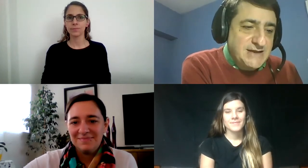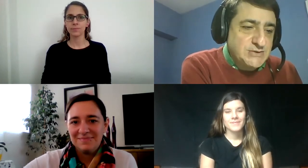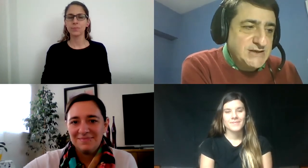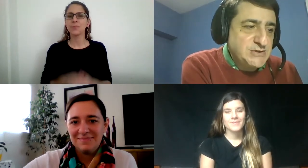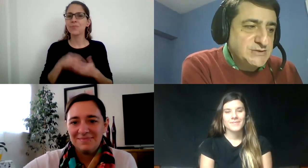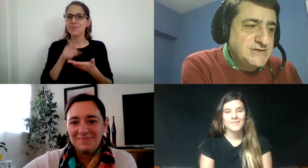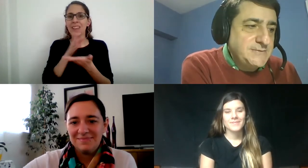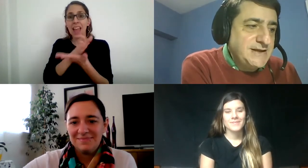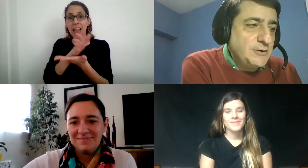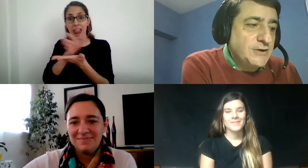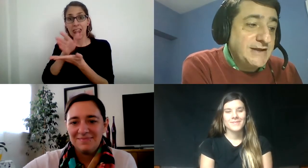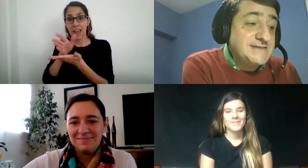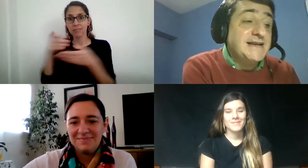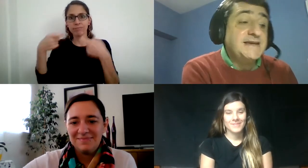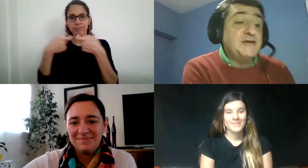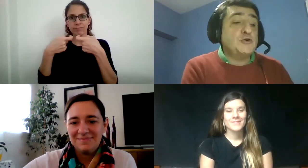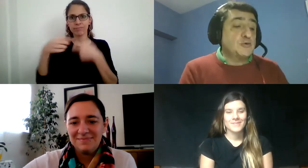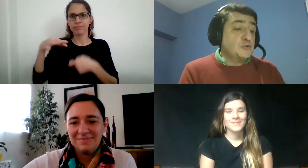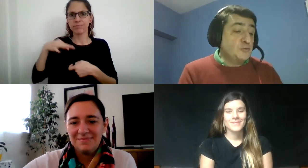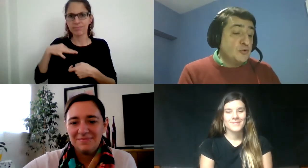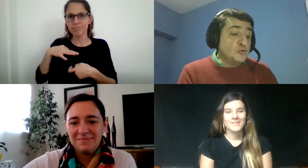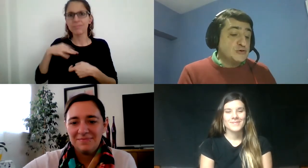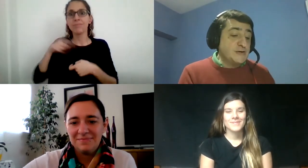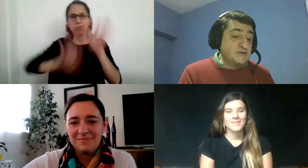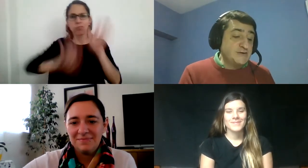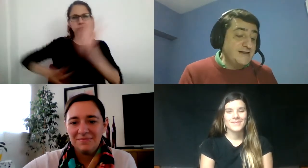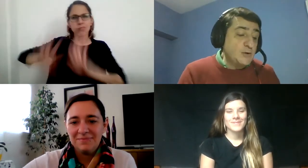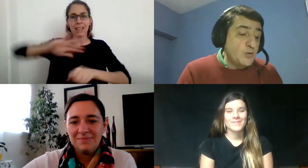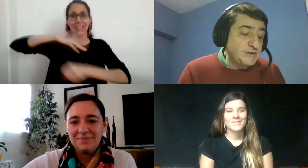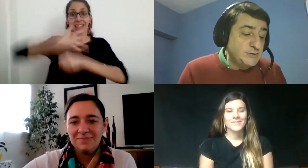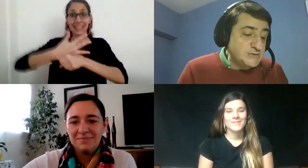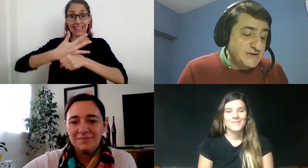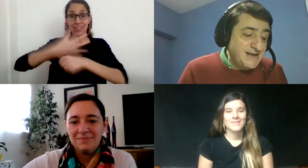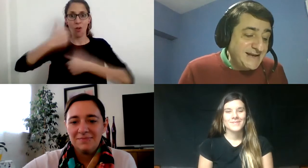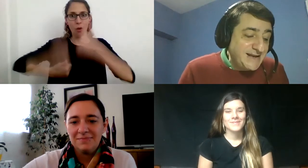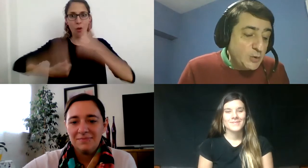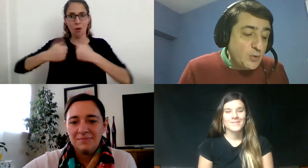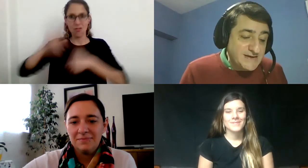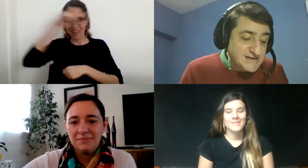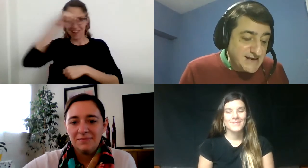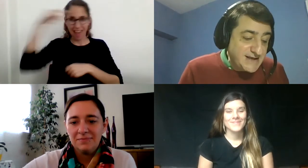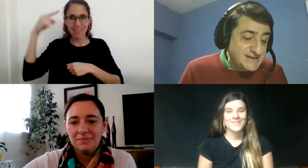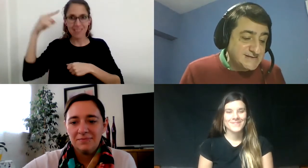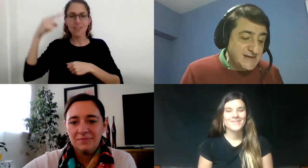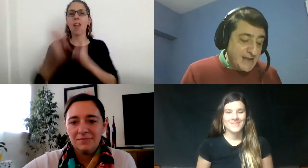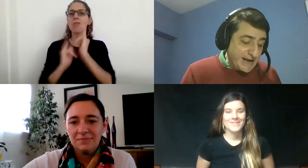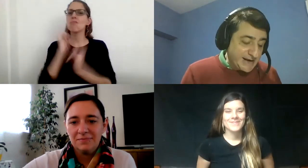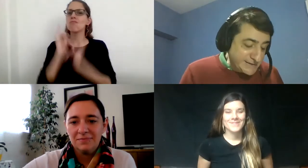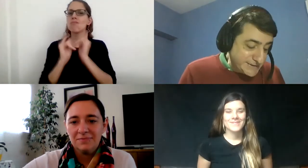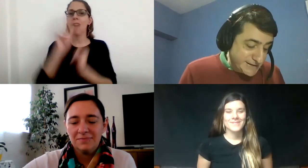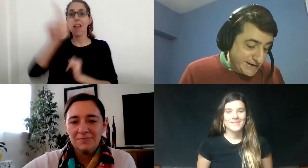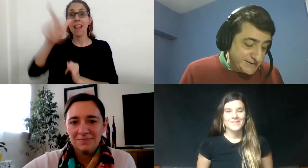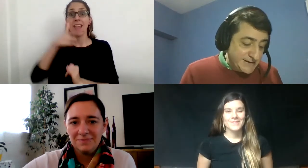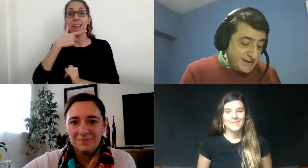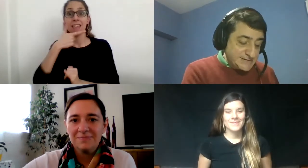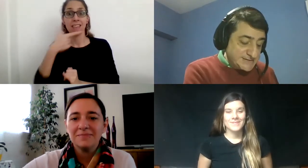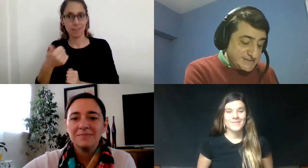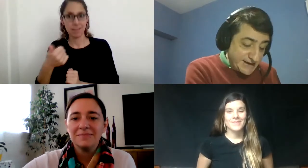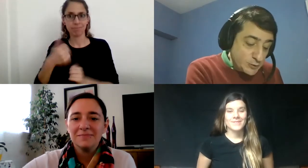Canales, Asociación Civil, organiza el quinto concurso nacional de cuentos en lengua de señas